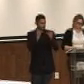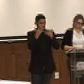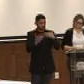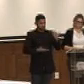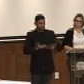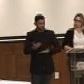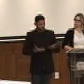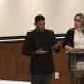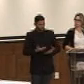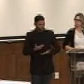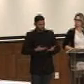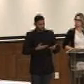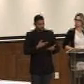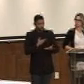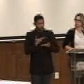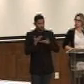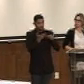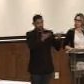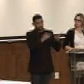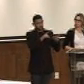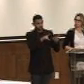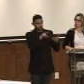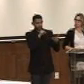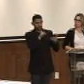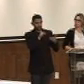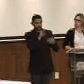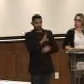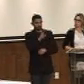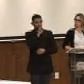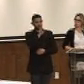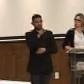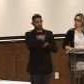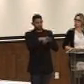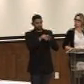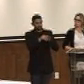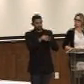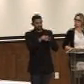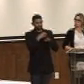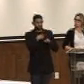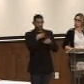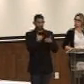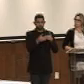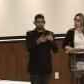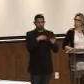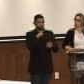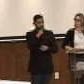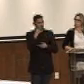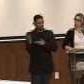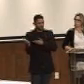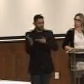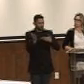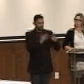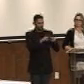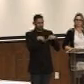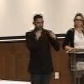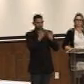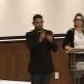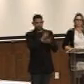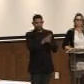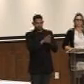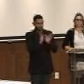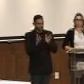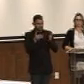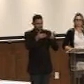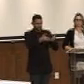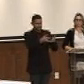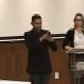servidores que foram cooptados pela reitoria, eu sequer fui convidado para as reuniões. Eu não